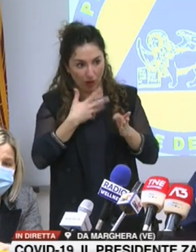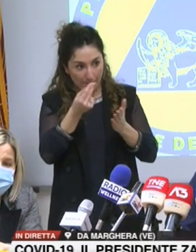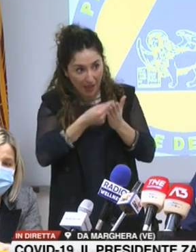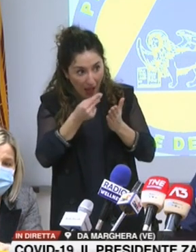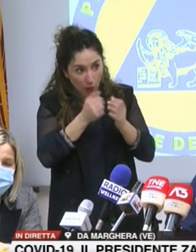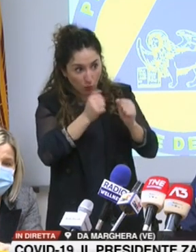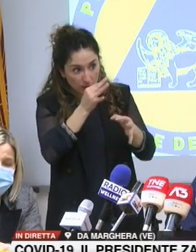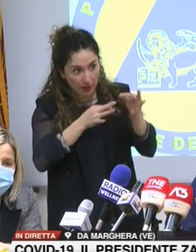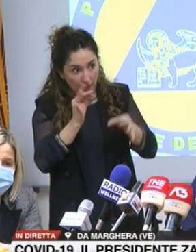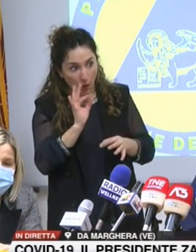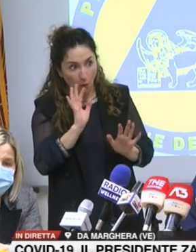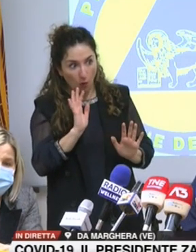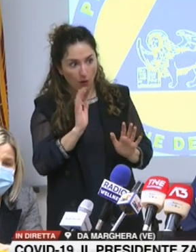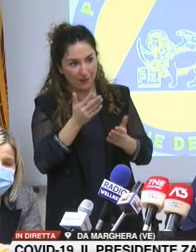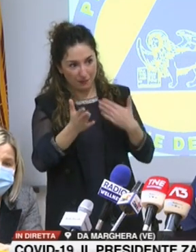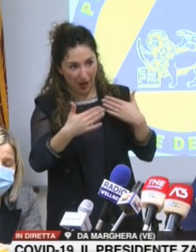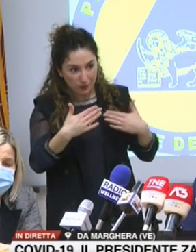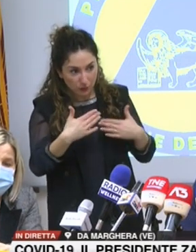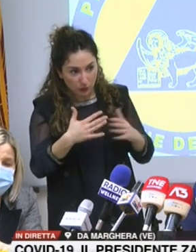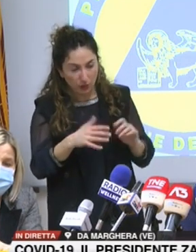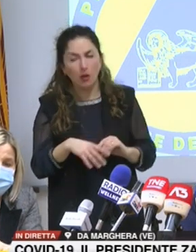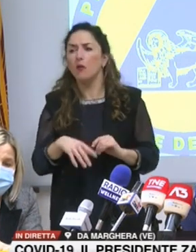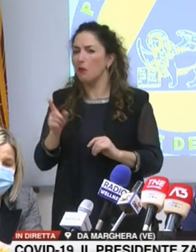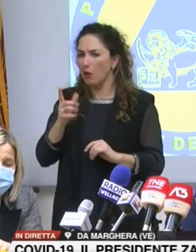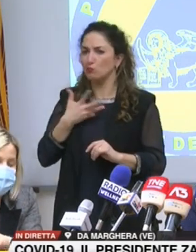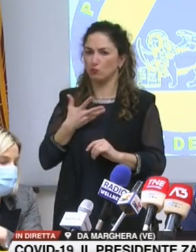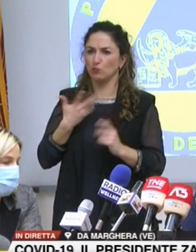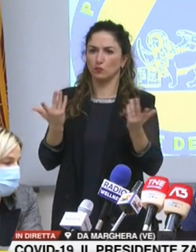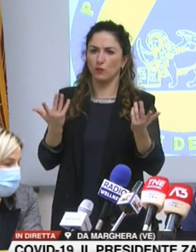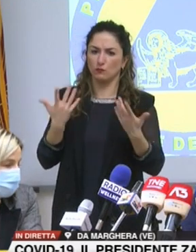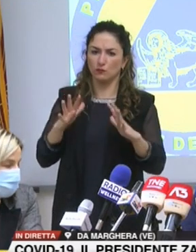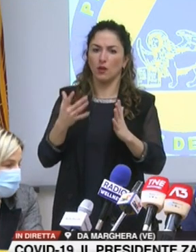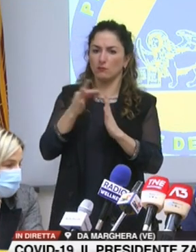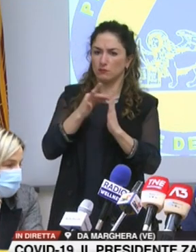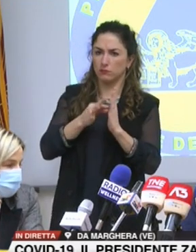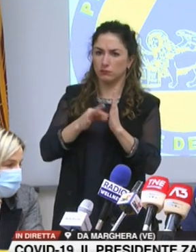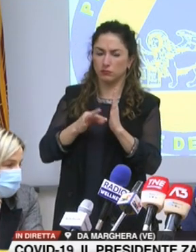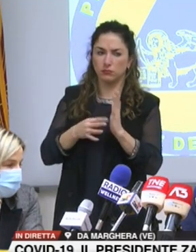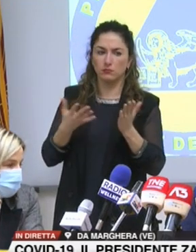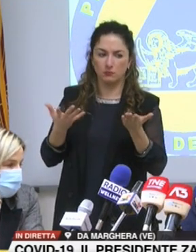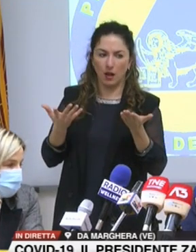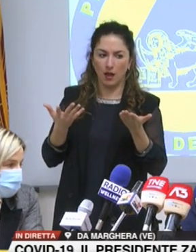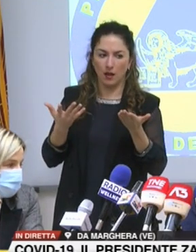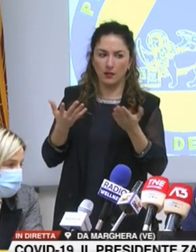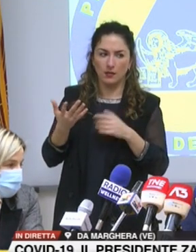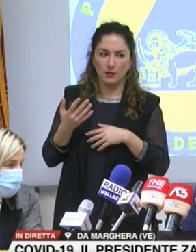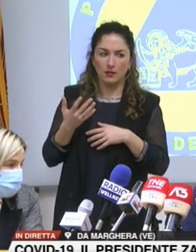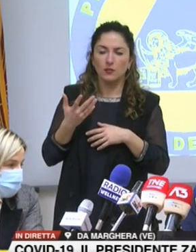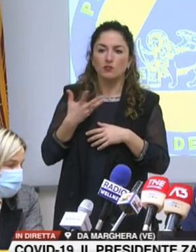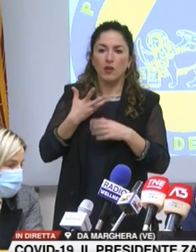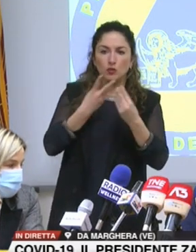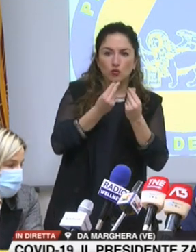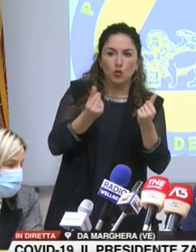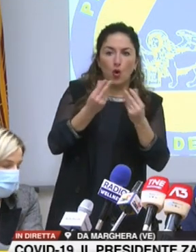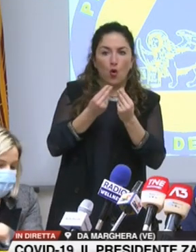potete illustrare o è sì, prematuro? Certamente no, abbiamo già gli elementi fondanti di questo piano, ma che normalmente abbiamo varie soluzioni che